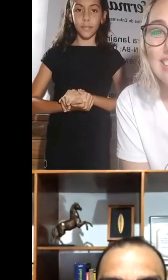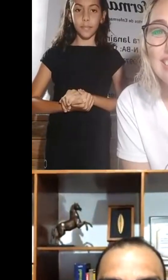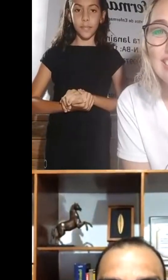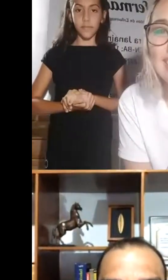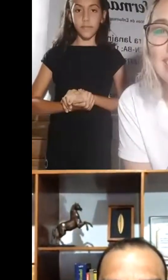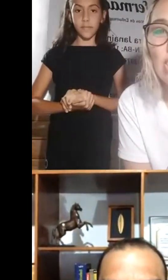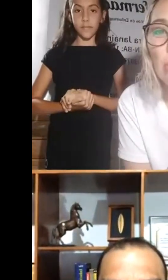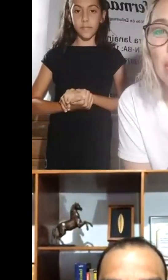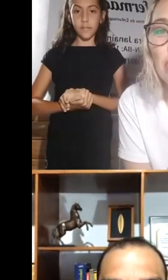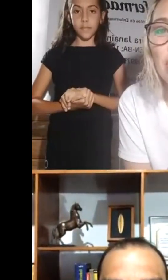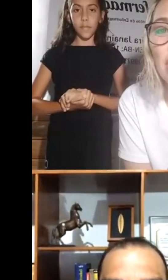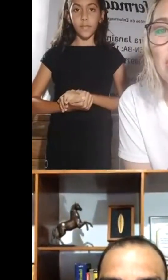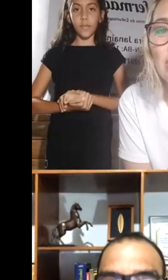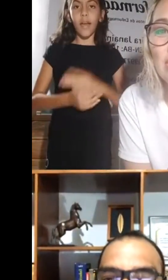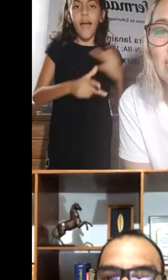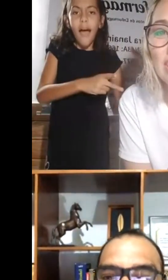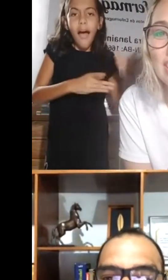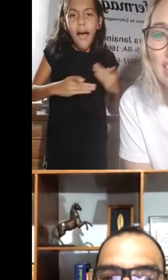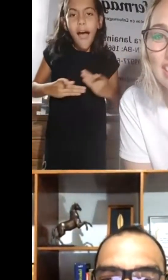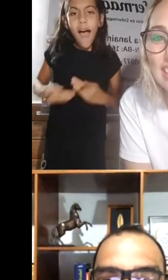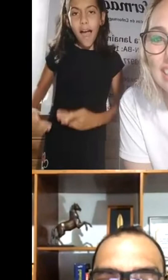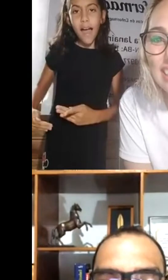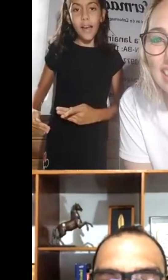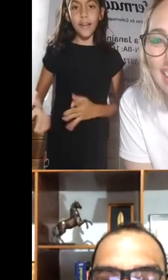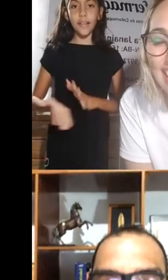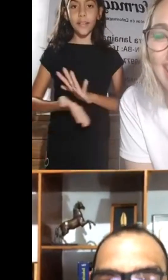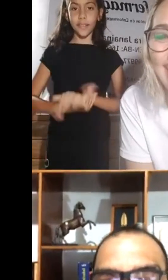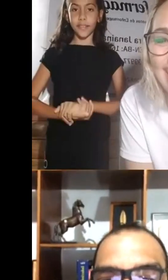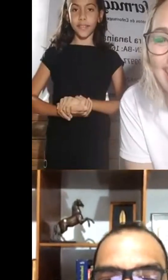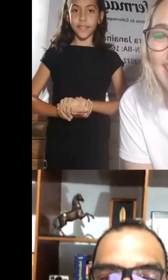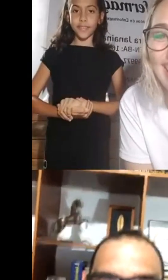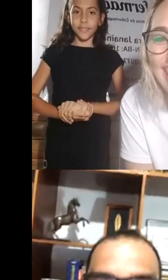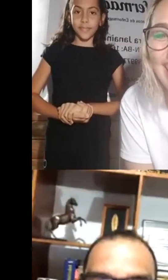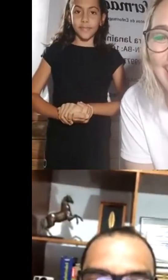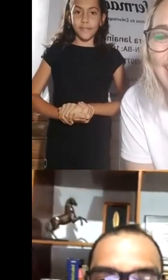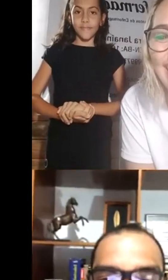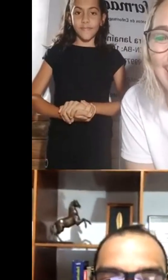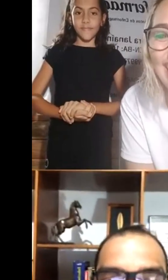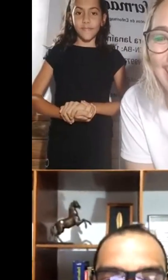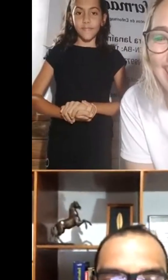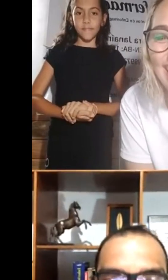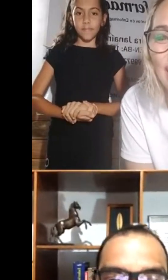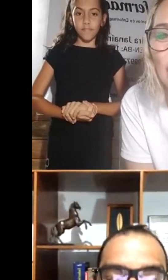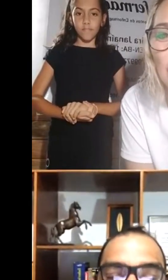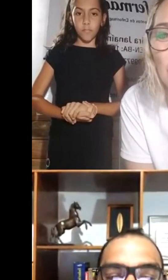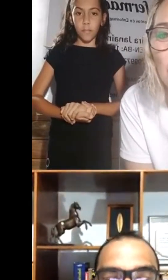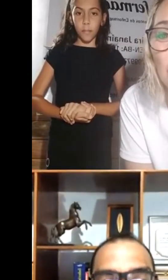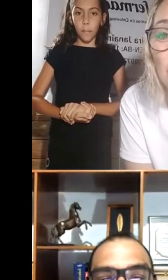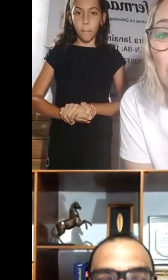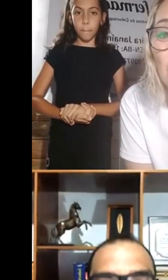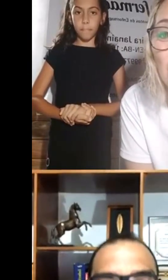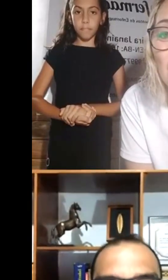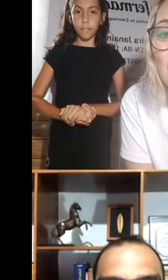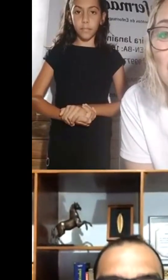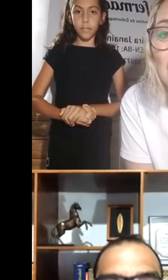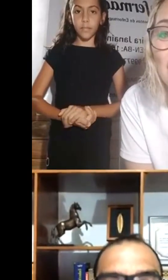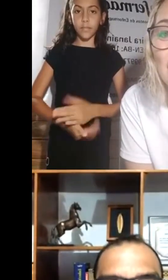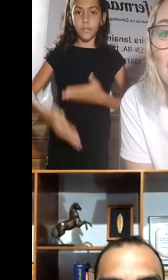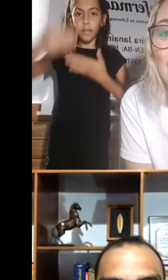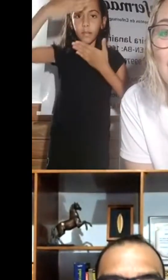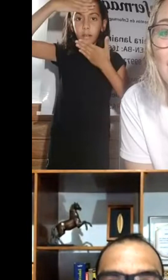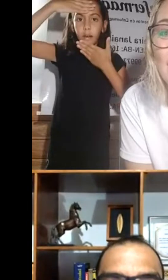Aqui Seja todo mundo bem-vindo. presente hoje, hein? Obrigado. Ainda bem que a minha solicitação